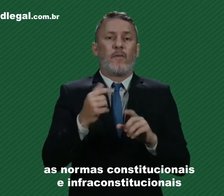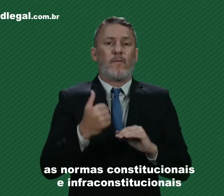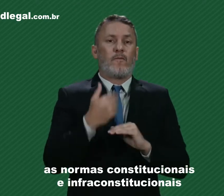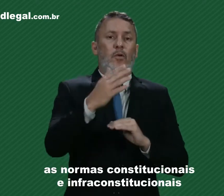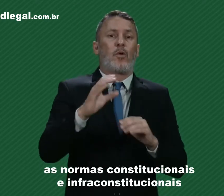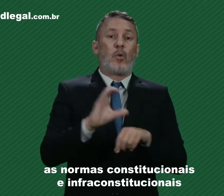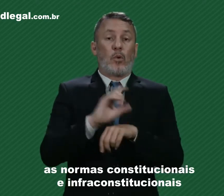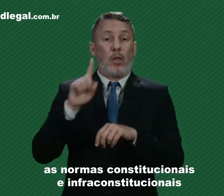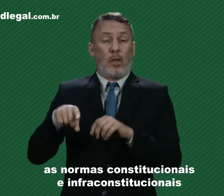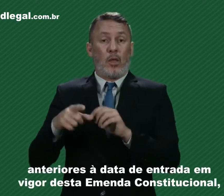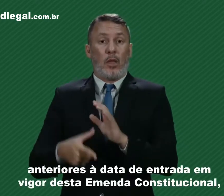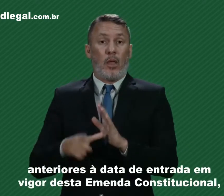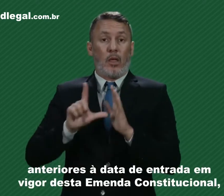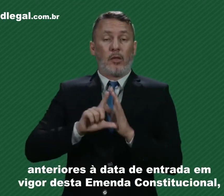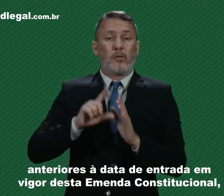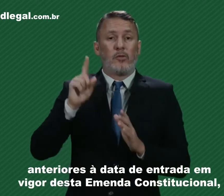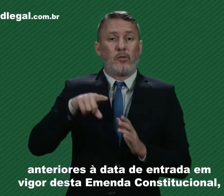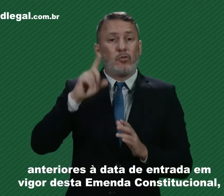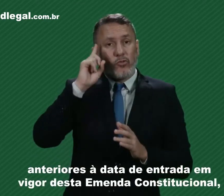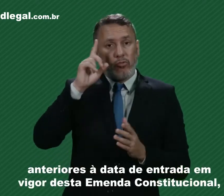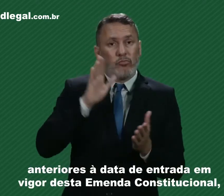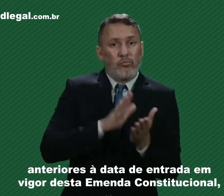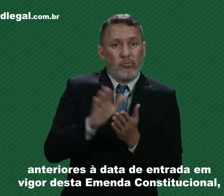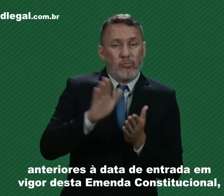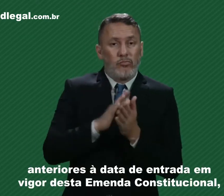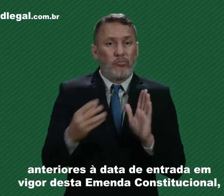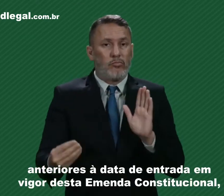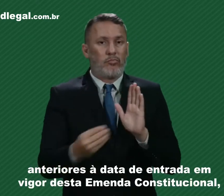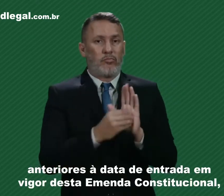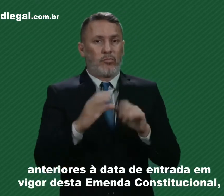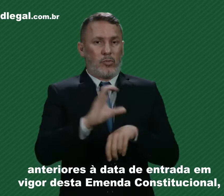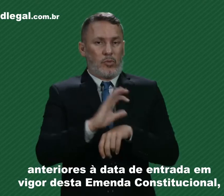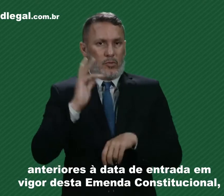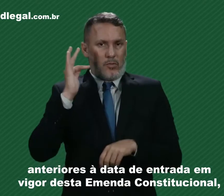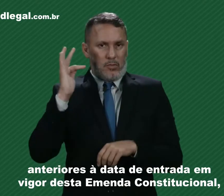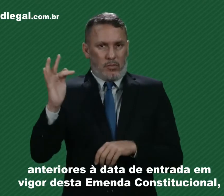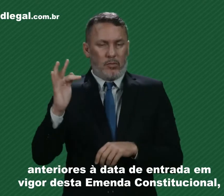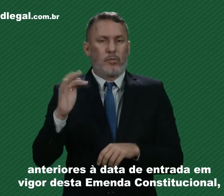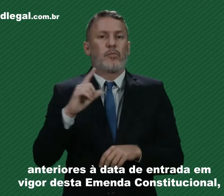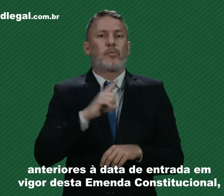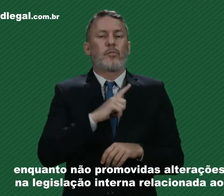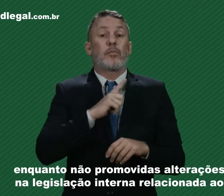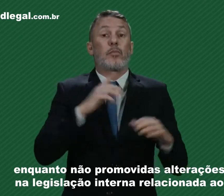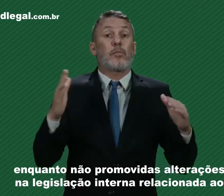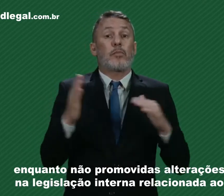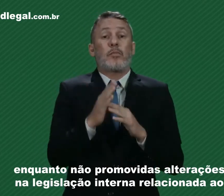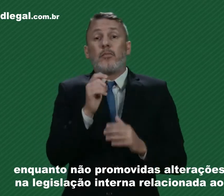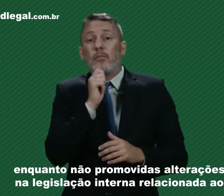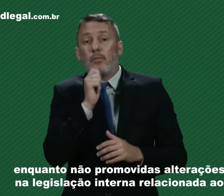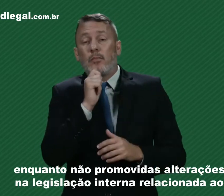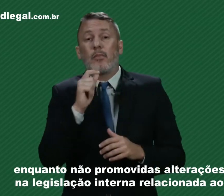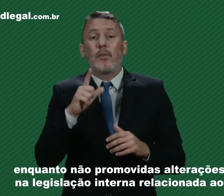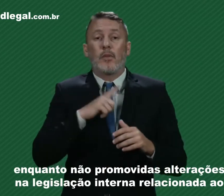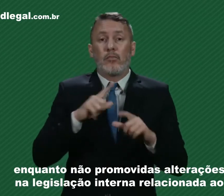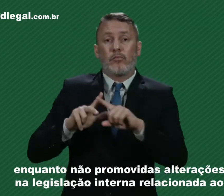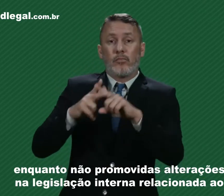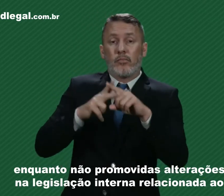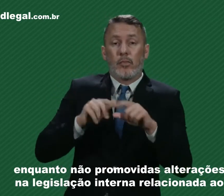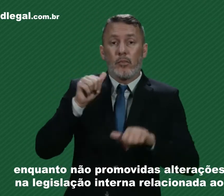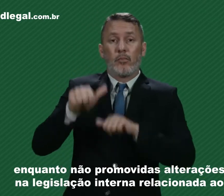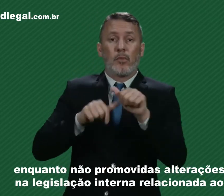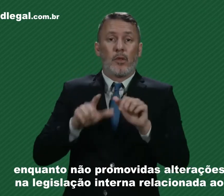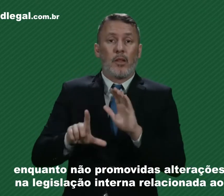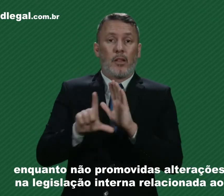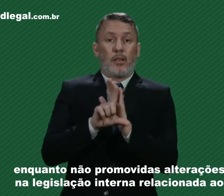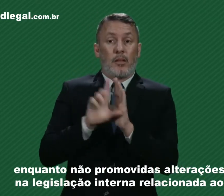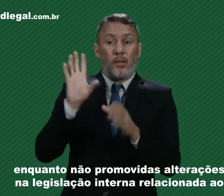e infraconstitucionais anteriores à data de entrada em vigor desta emenda constitucional, enquanto não promovidas alterações